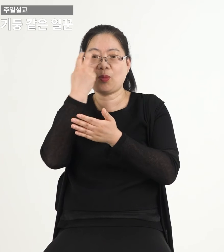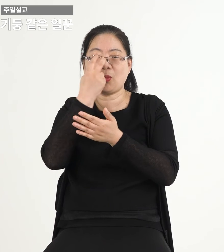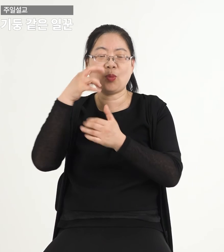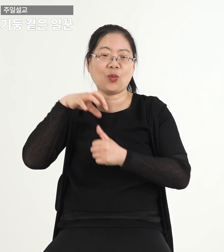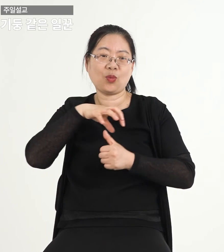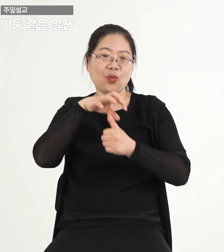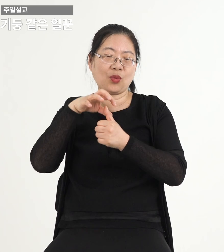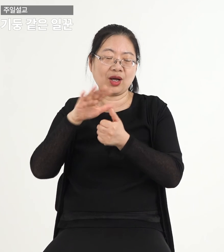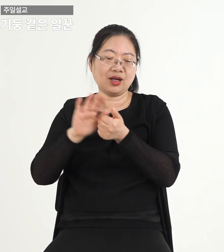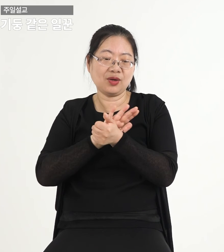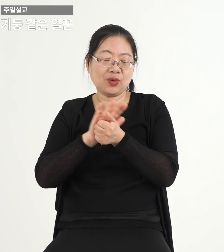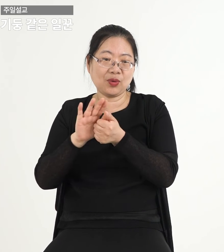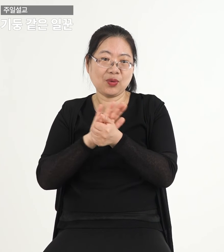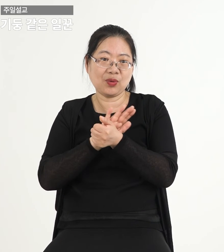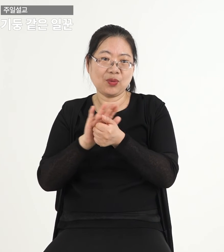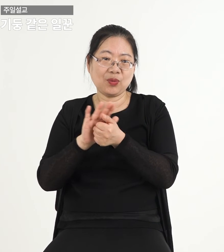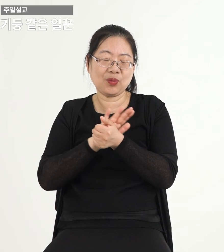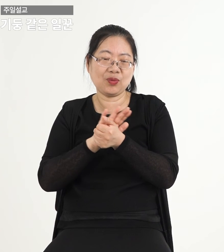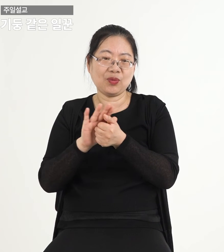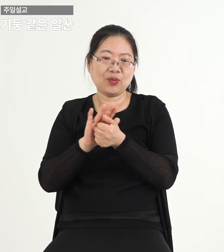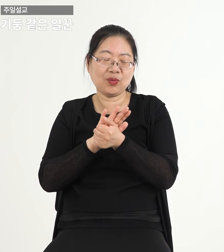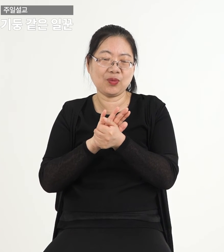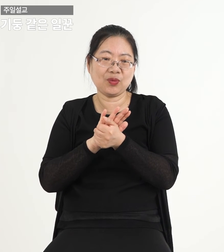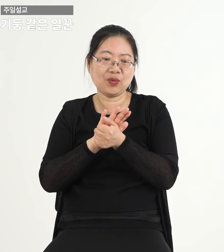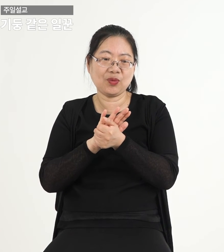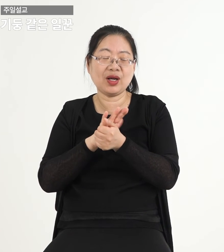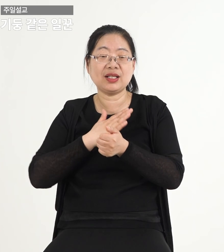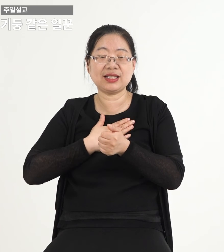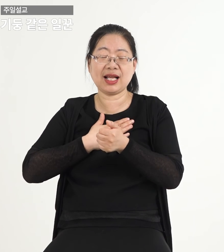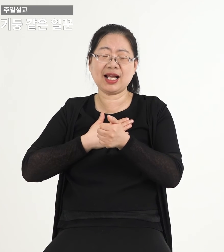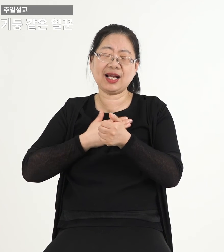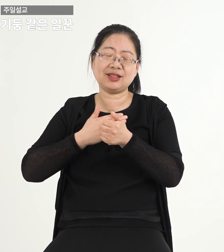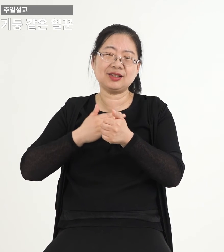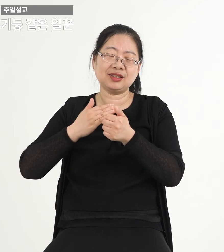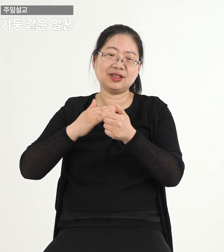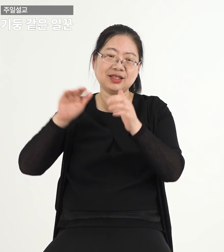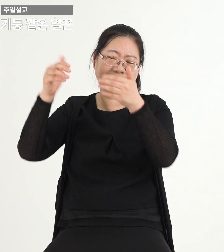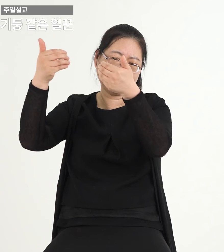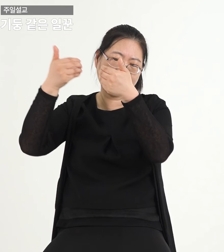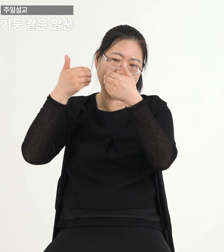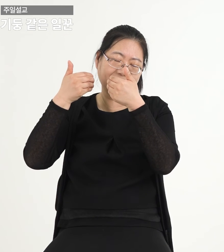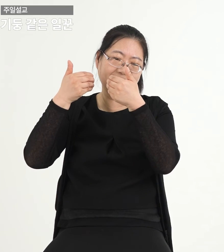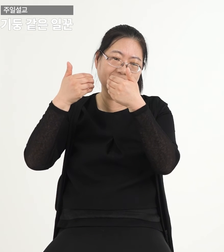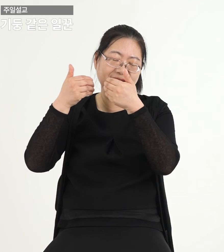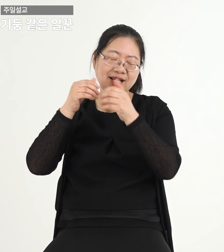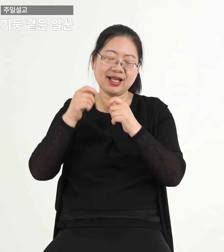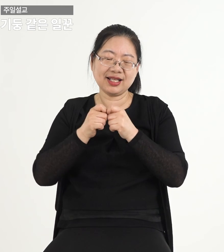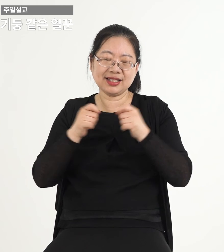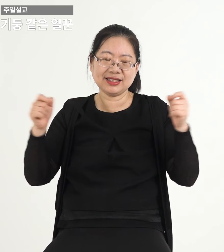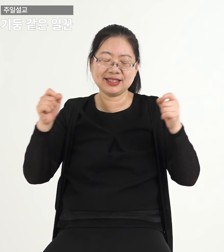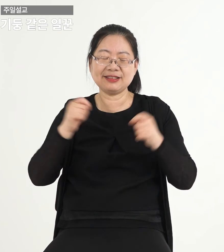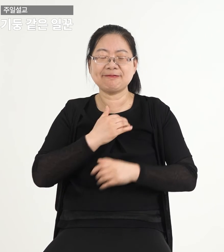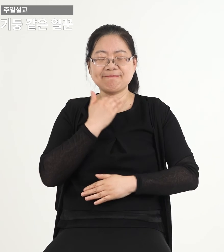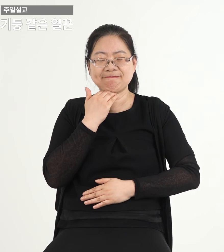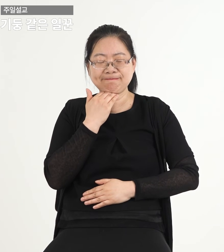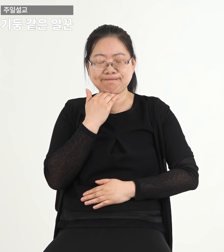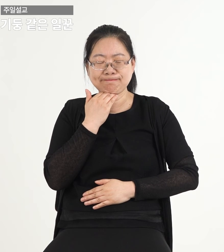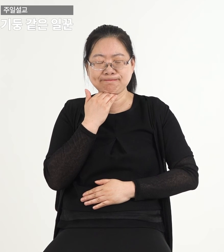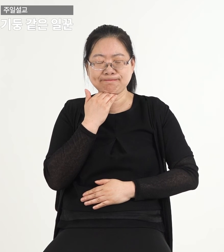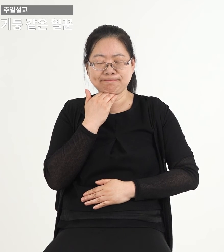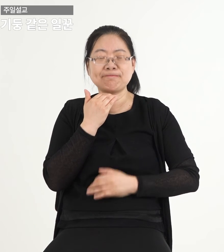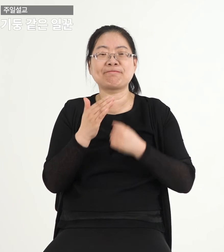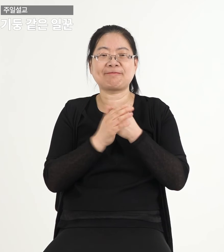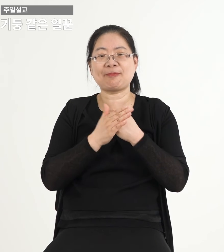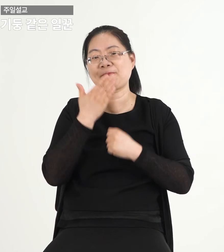보호와 돌보심과 나를 향하신 긴 기다림 속에서